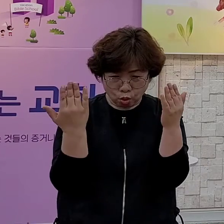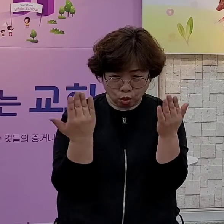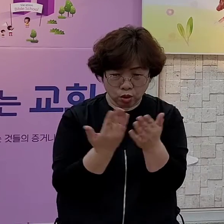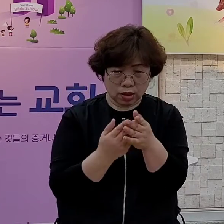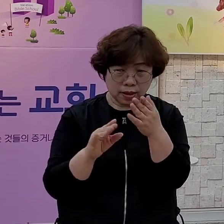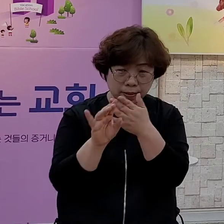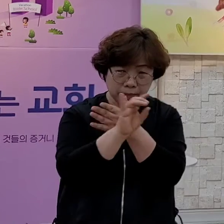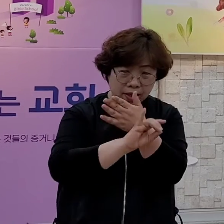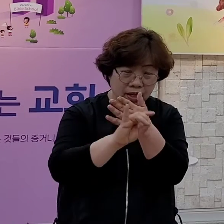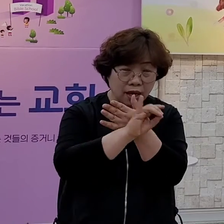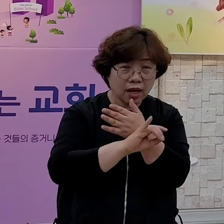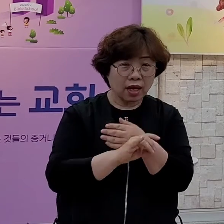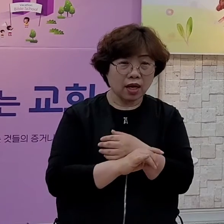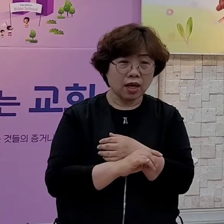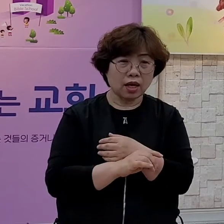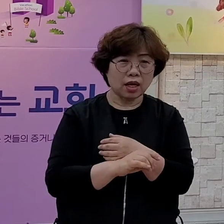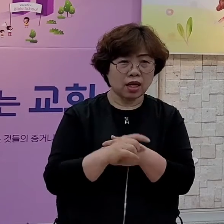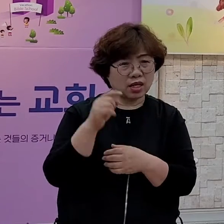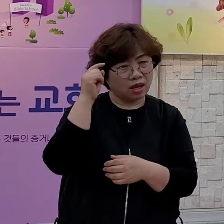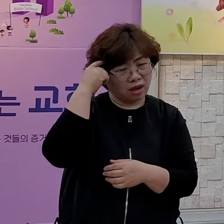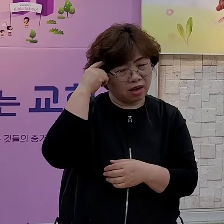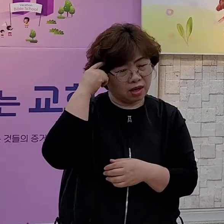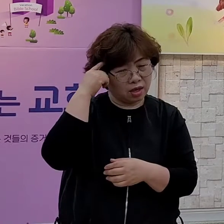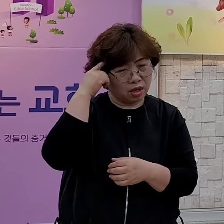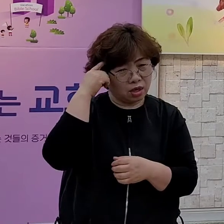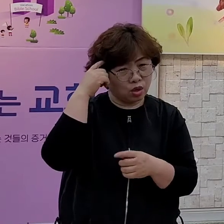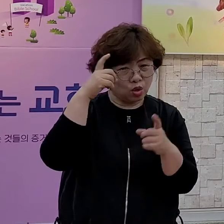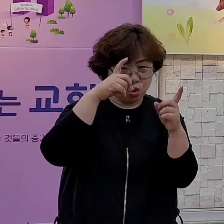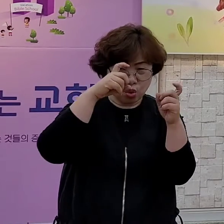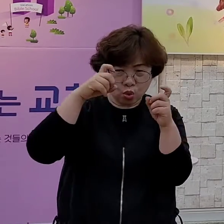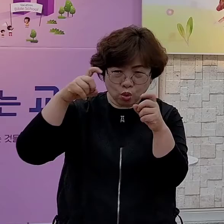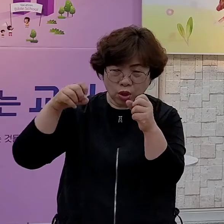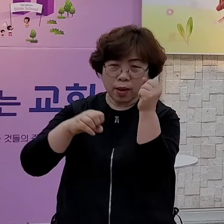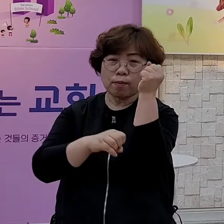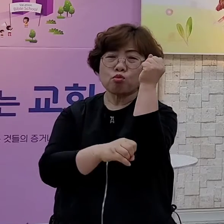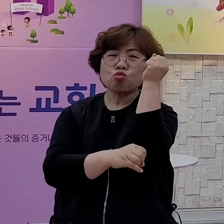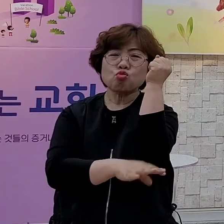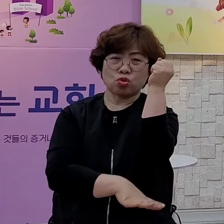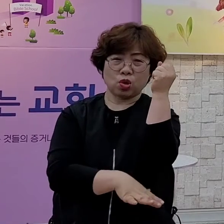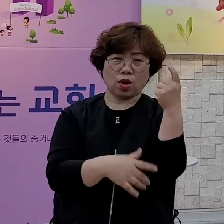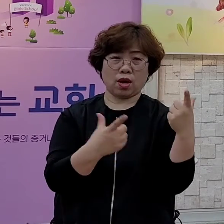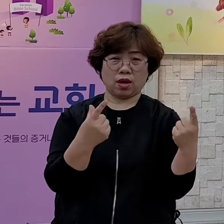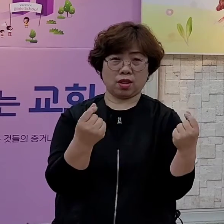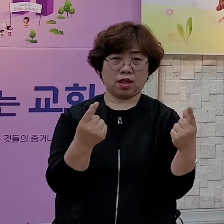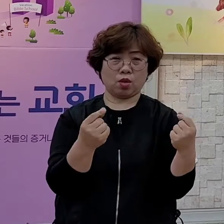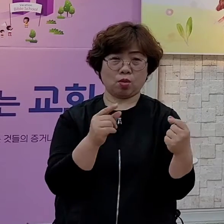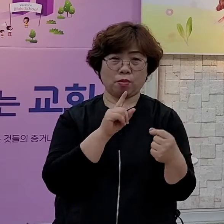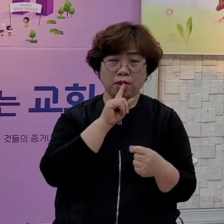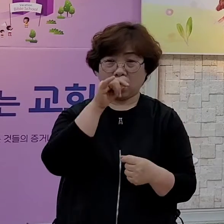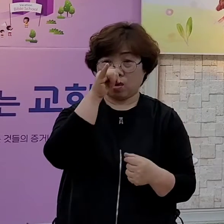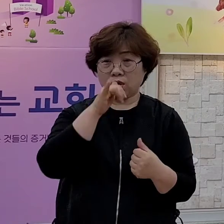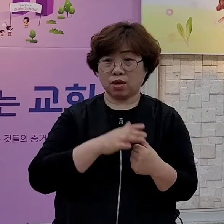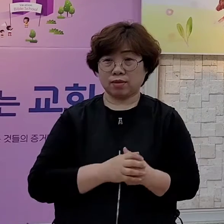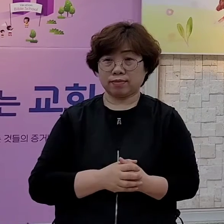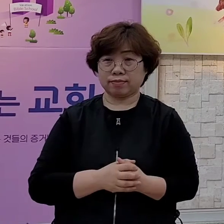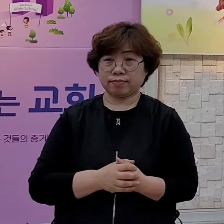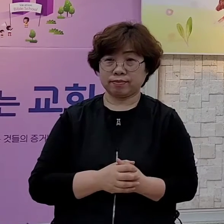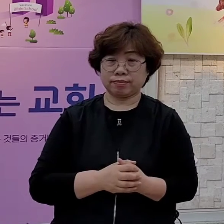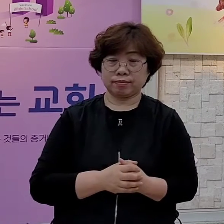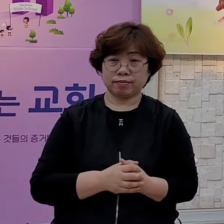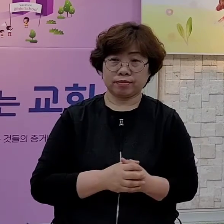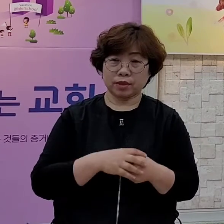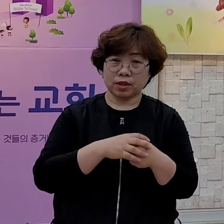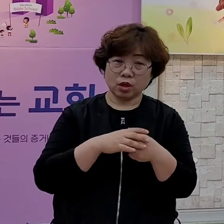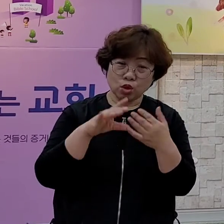유혹의 근원이다 이렇게 밝히고 있다. 유혹의 근원이 바로 이 핑계 의식이다 라는 것을